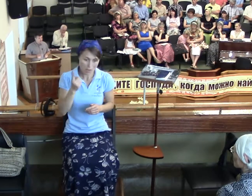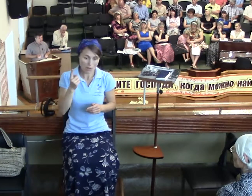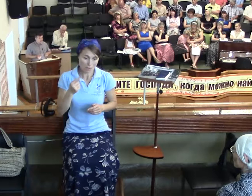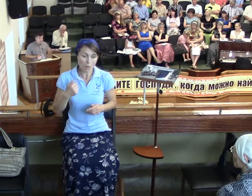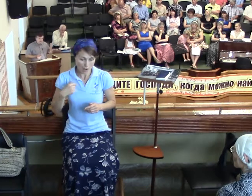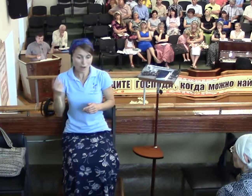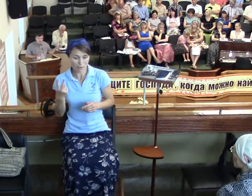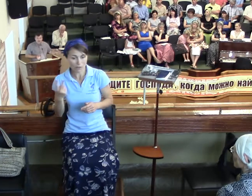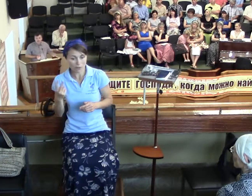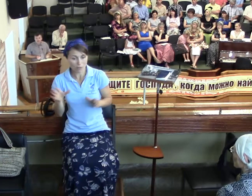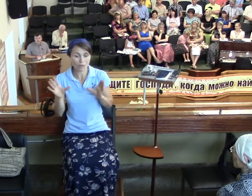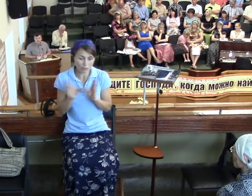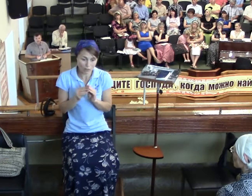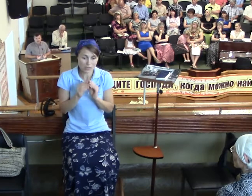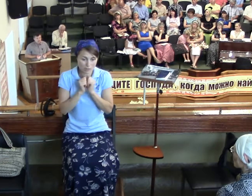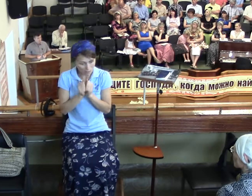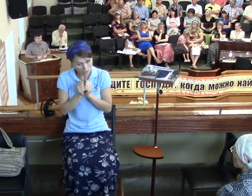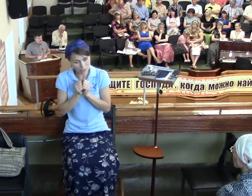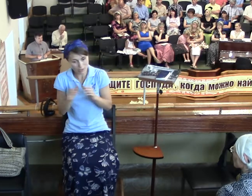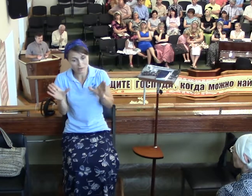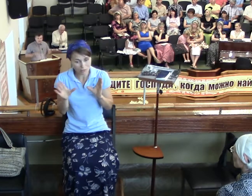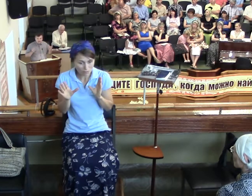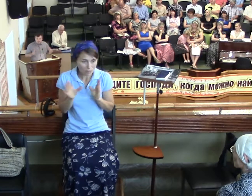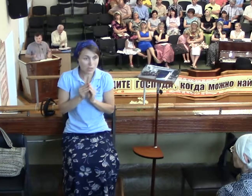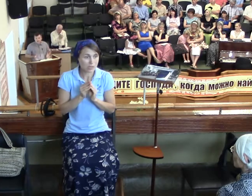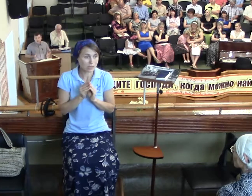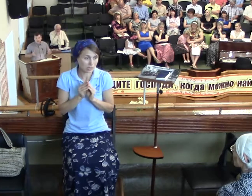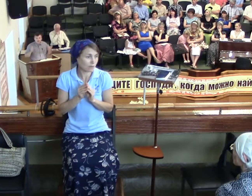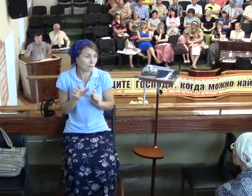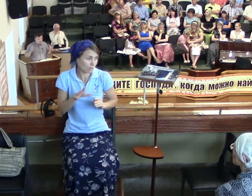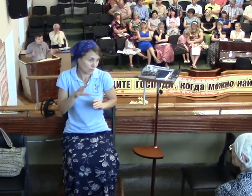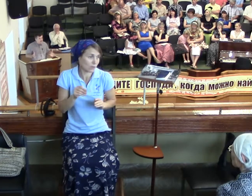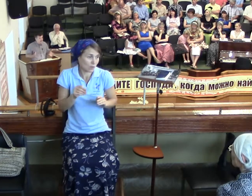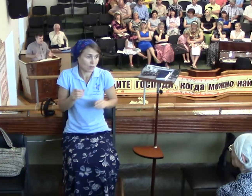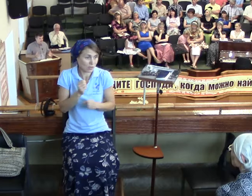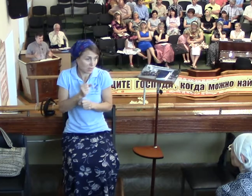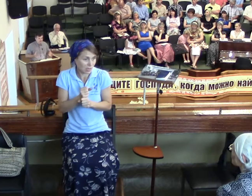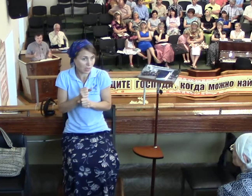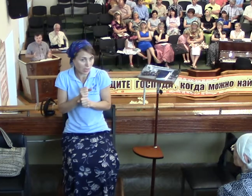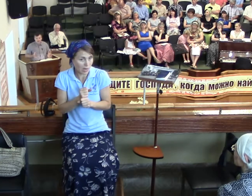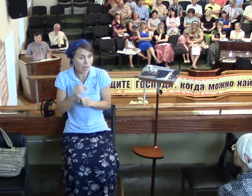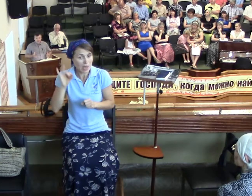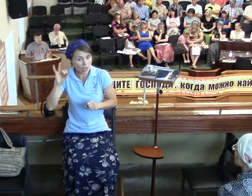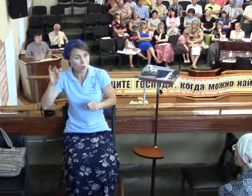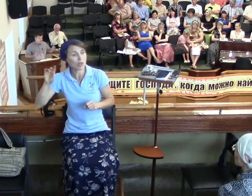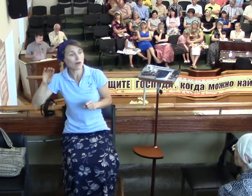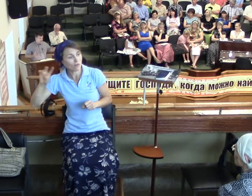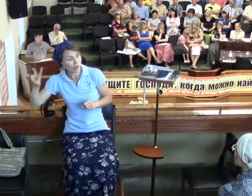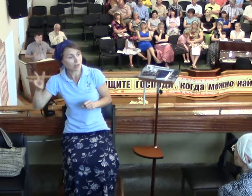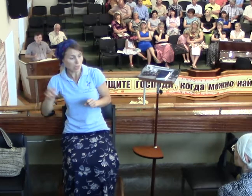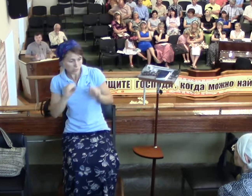два эти друга, они вместе имели молитвенное время. Было время, когда Иоаннафан, он заступался за Давида, он